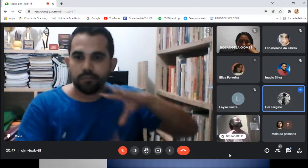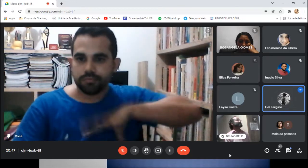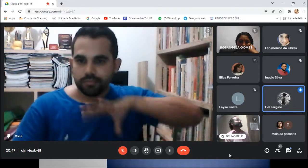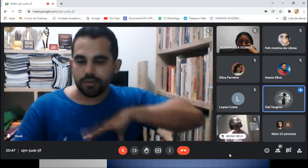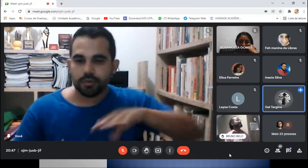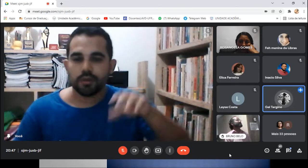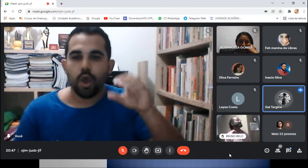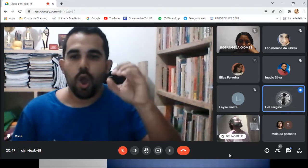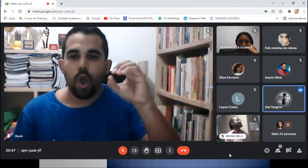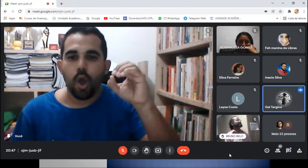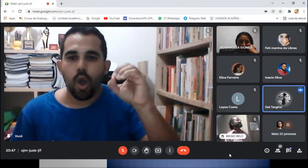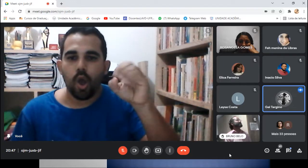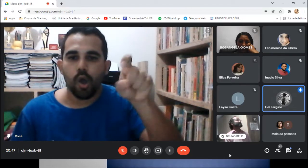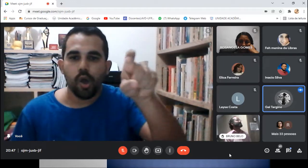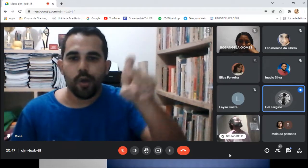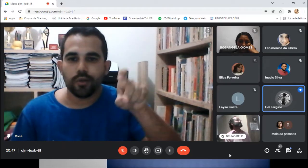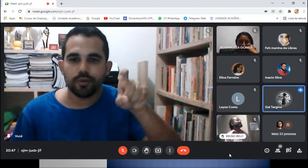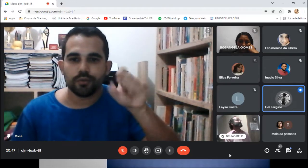da área, né, mesmo da área de português,